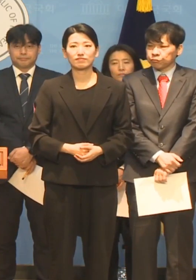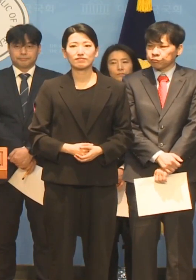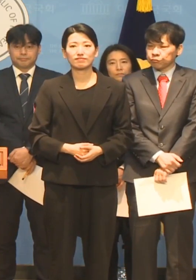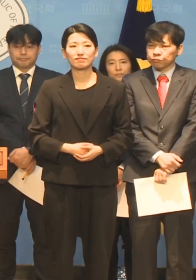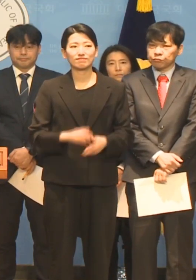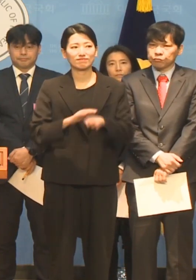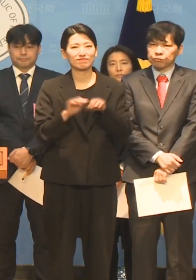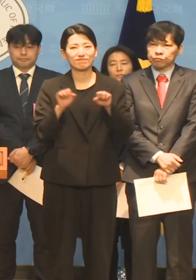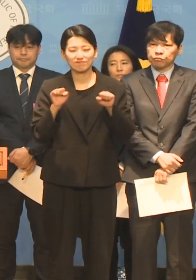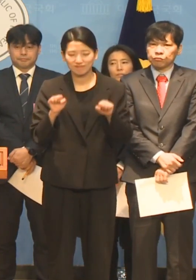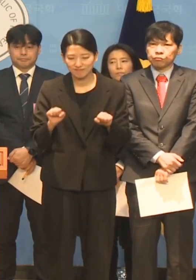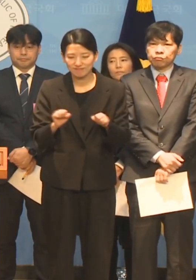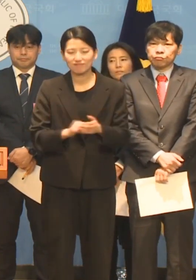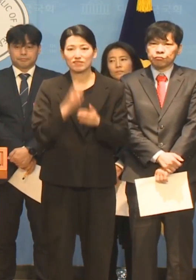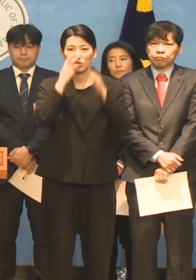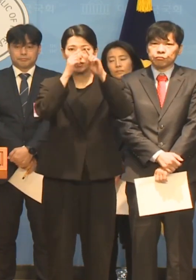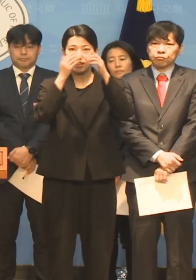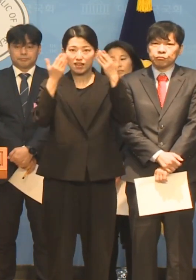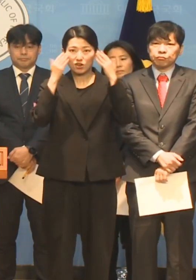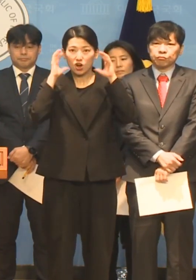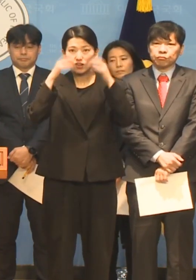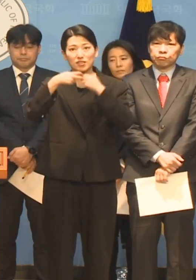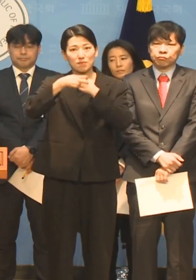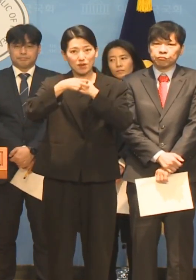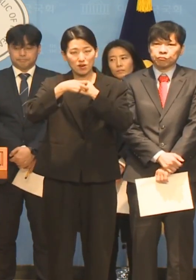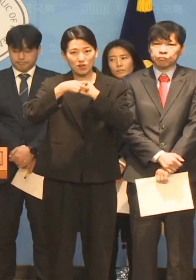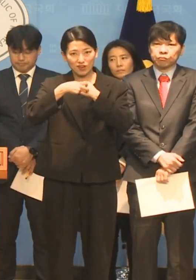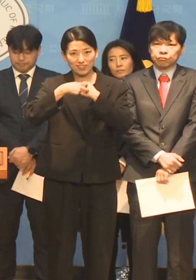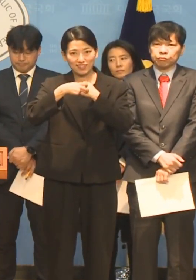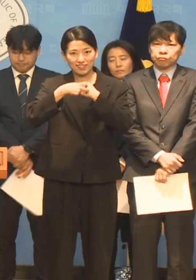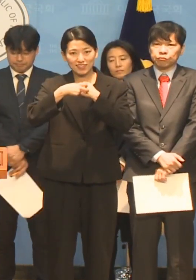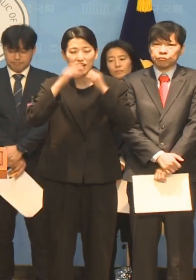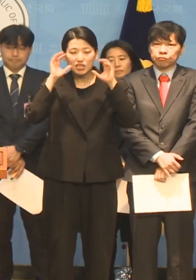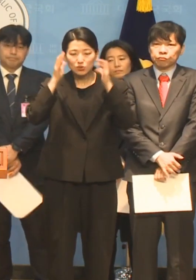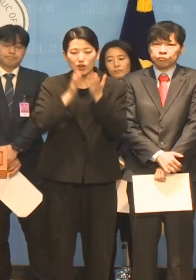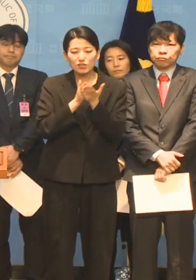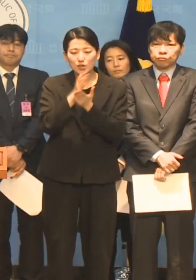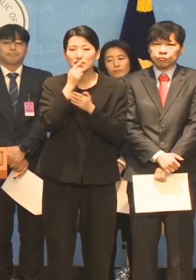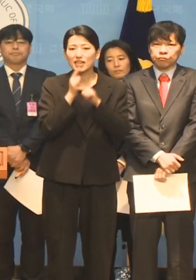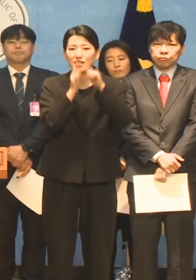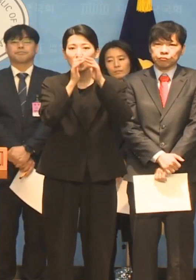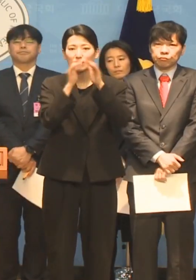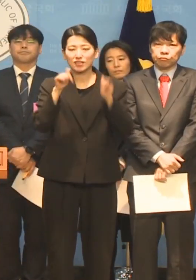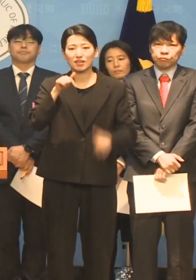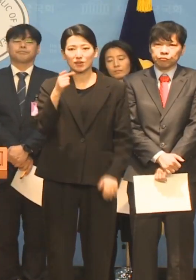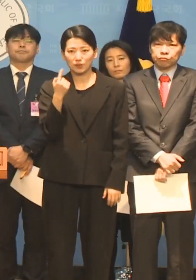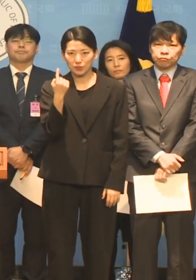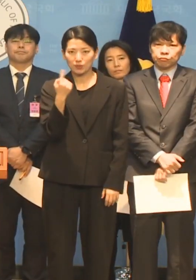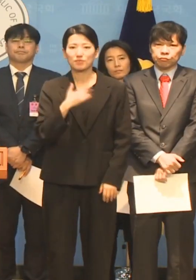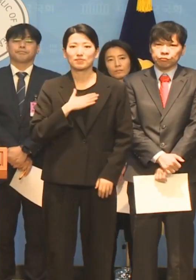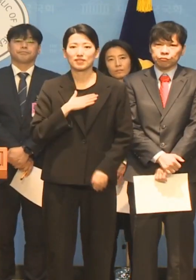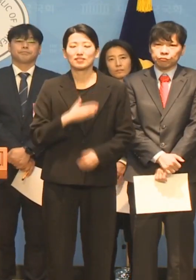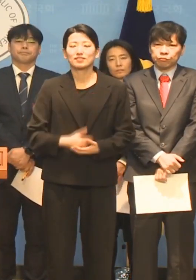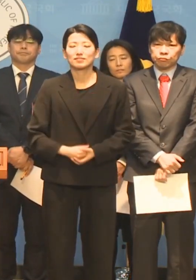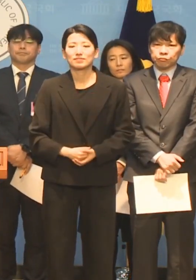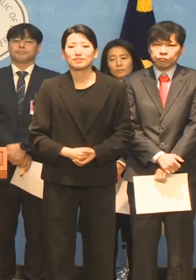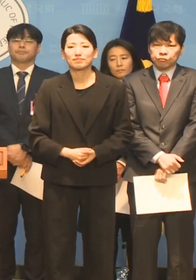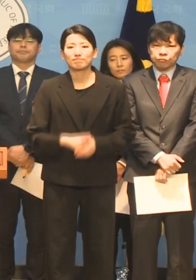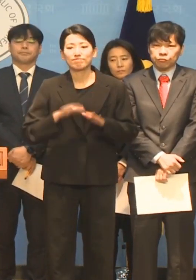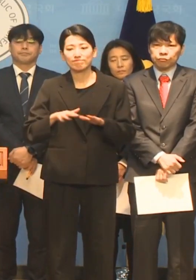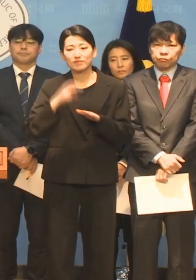네, 안녕하십니까. 서울대학교 어린이병원 소아당뇨 교육간호사 구민정입니다. 저는 이번